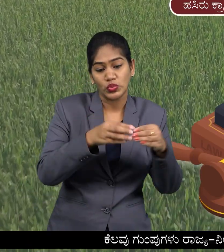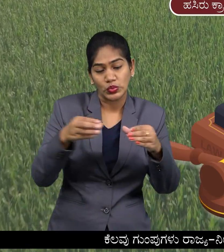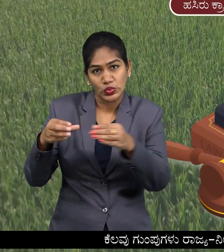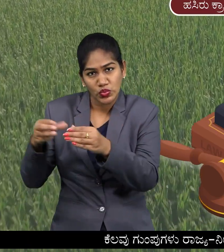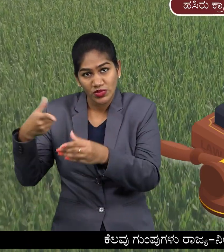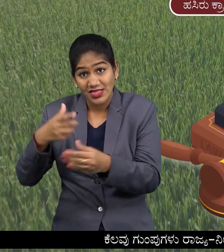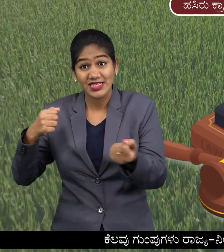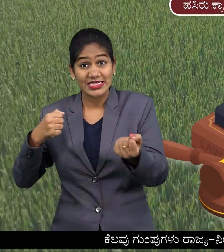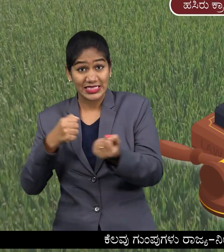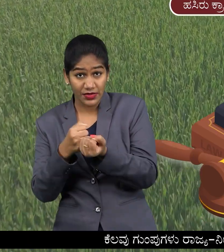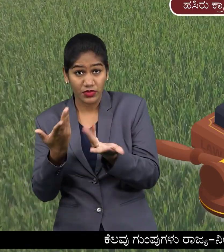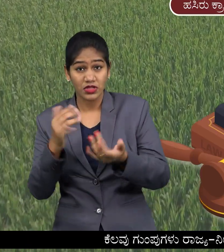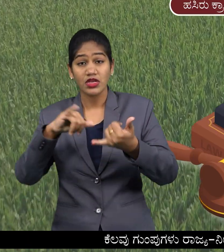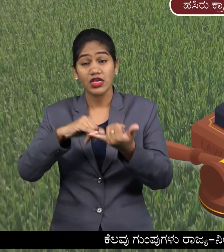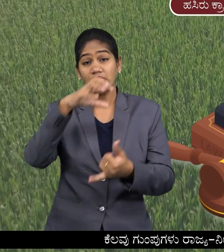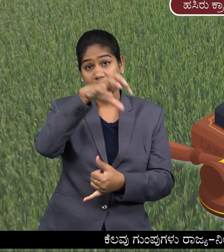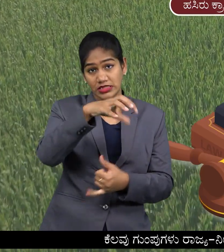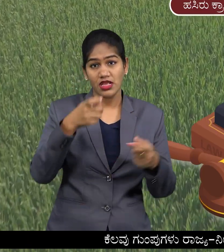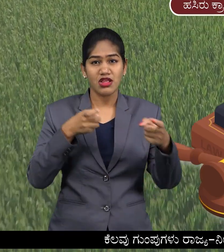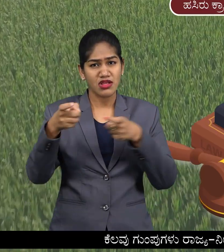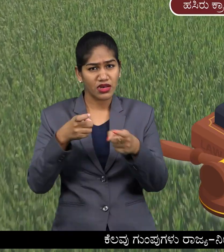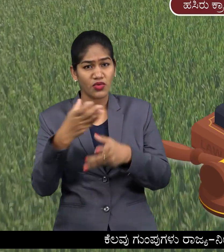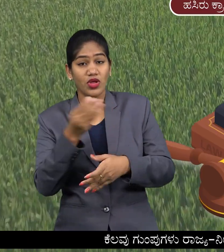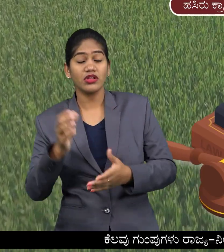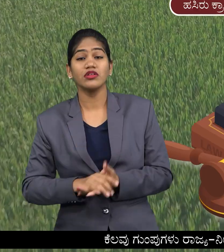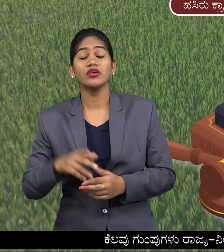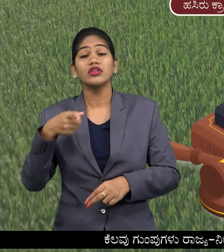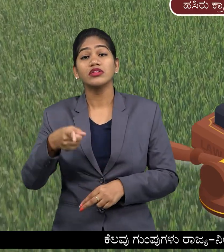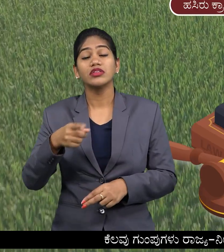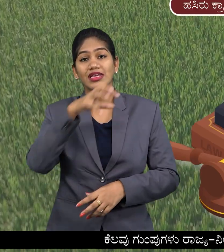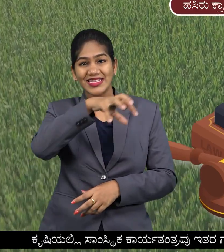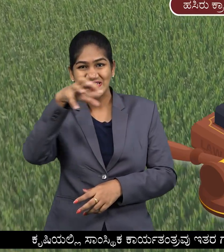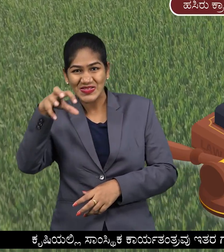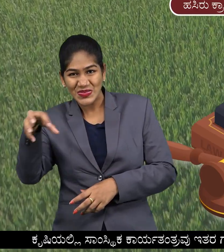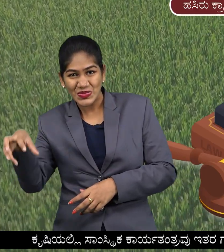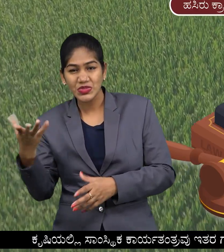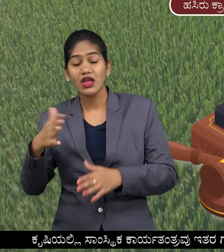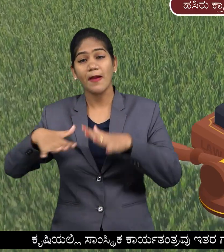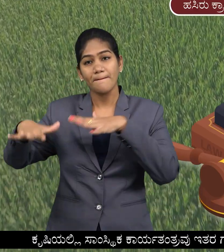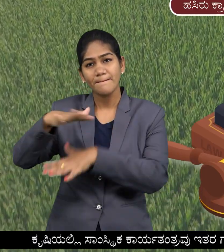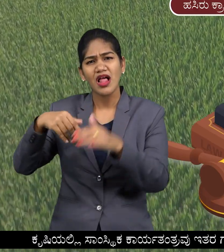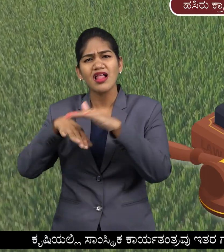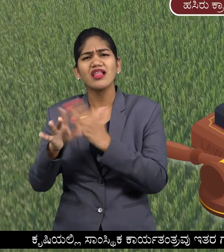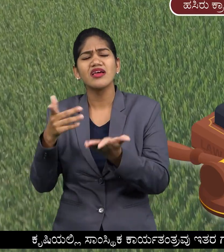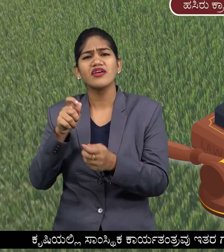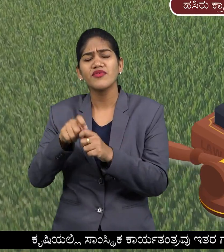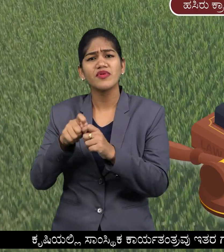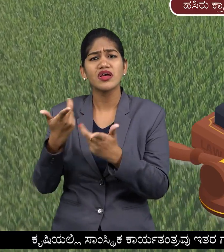ಕೆಲವು ಗುಂಪುಗಳು ರಾಜ್ಯ ನಿಯಂತ್ರಣವನ್ನು ಬೆಂಬಲಿಸುವುದು ಮತ್ತು ಕೃಷಿಯಲ್ಲಿ